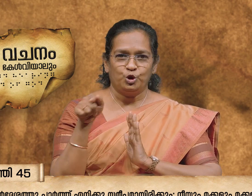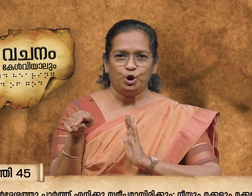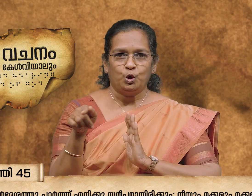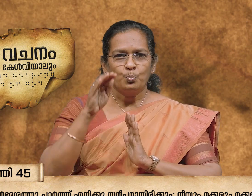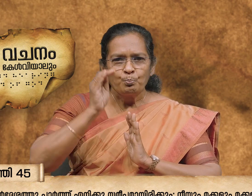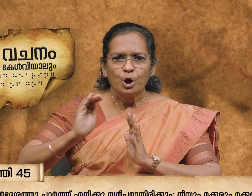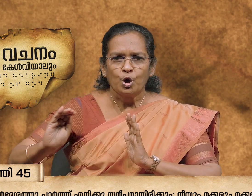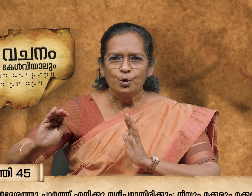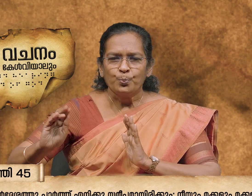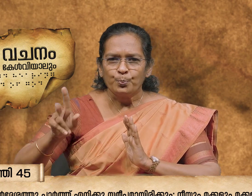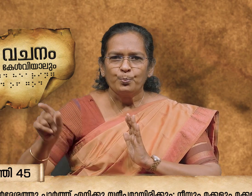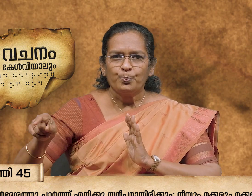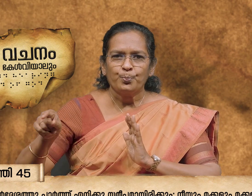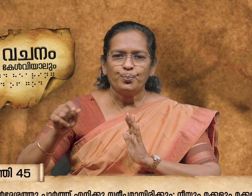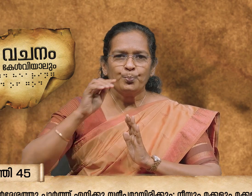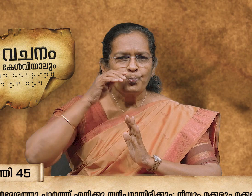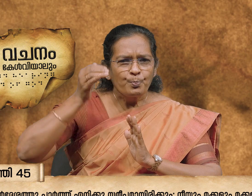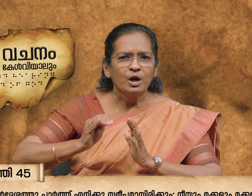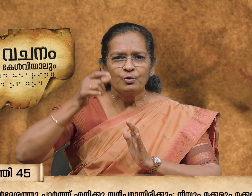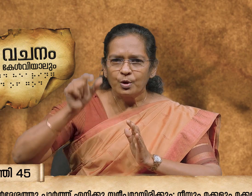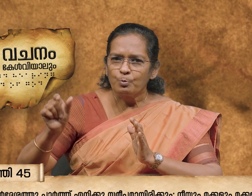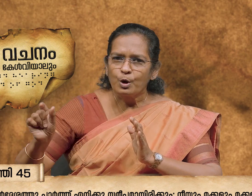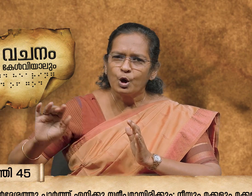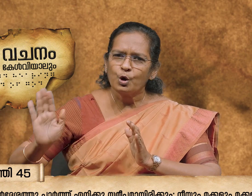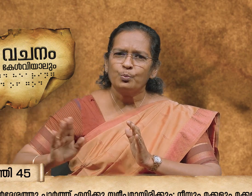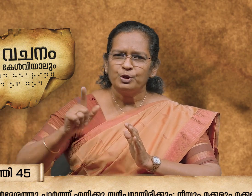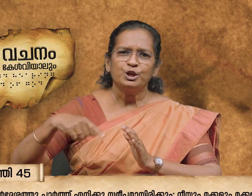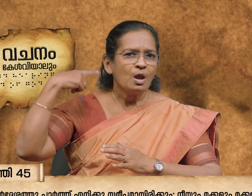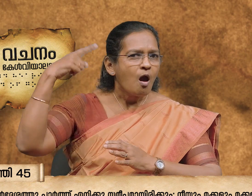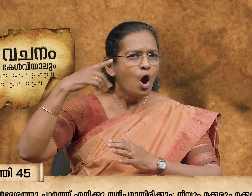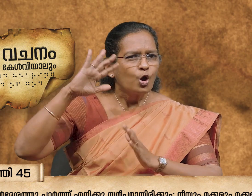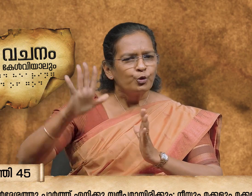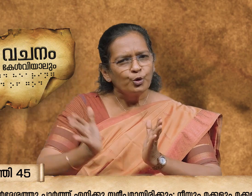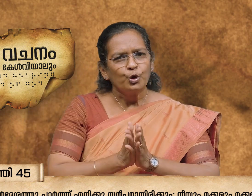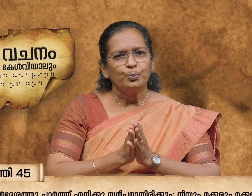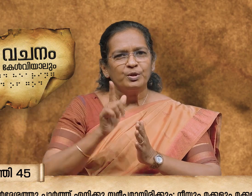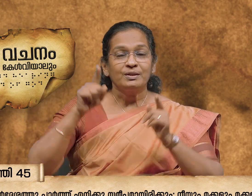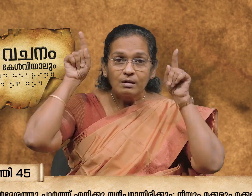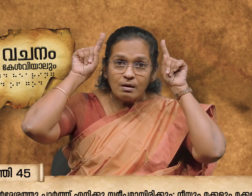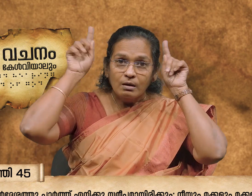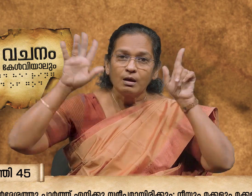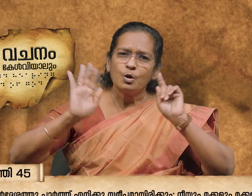മക്കളും മക്കളുടെ മക്കളും നിന്റെ ആടുകളും കന്നുകാലികളും നിനക്കുള്ളതൊക്കെയും